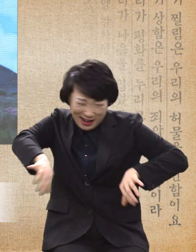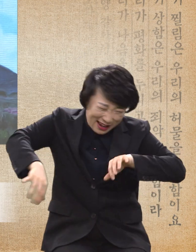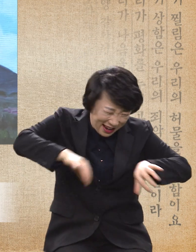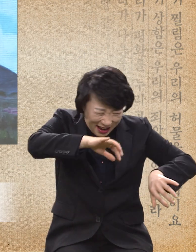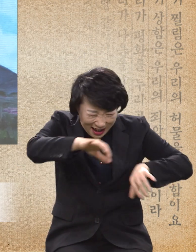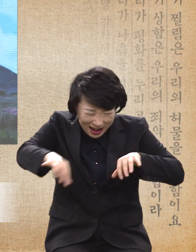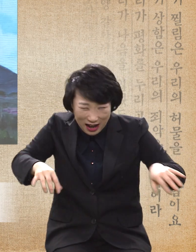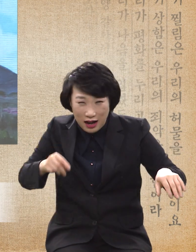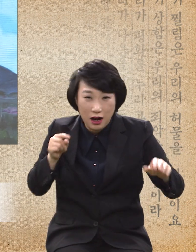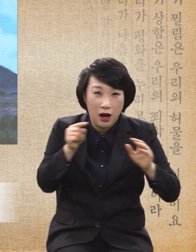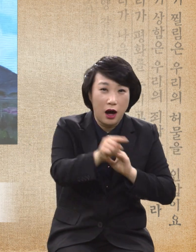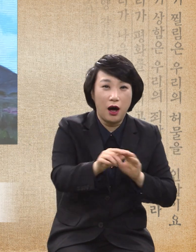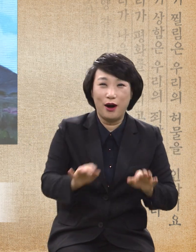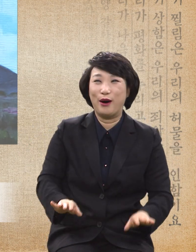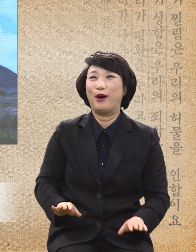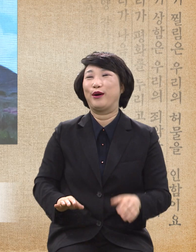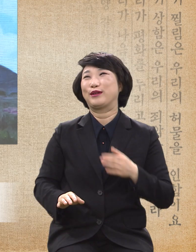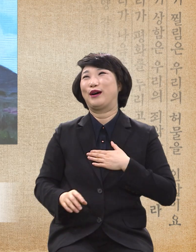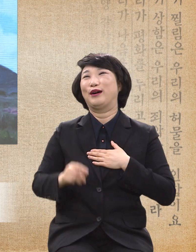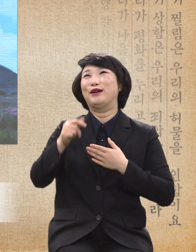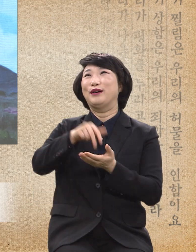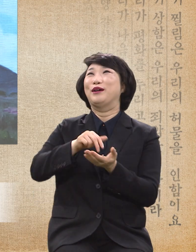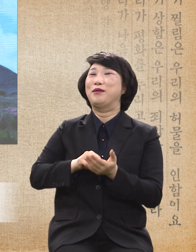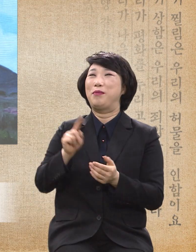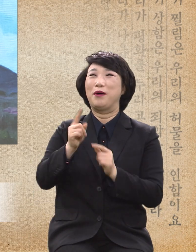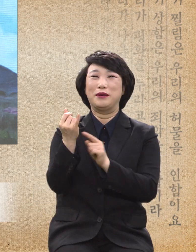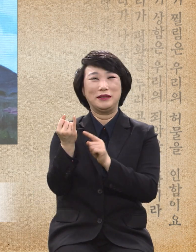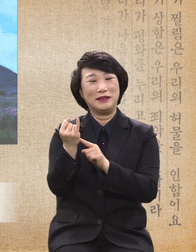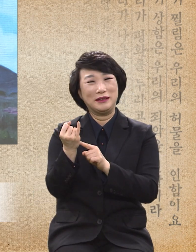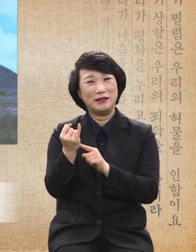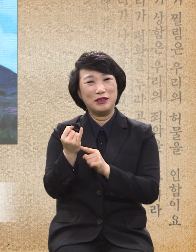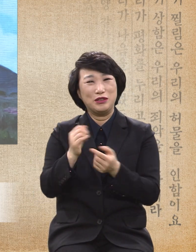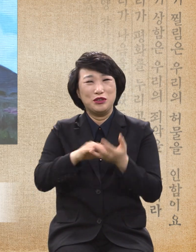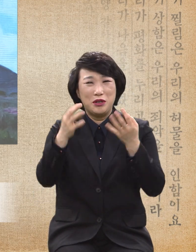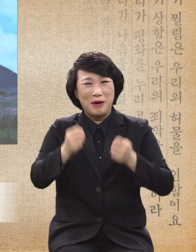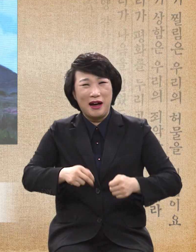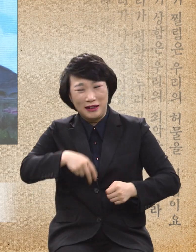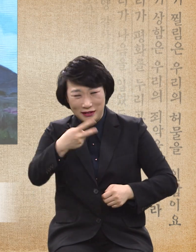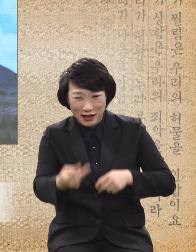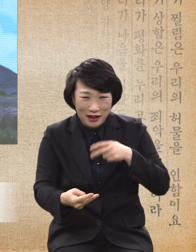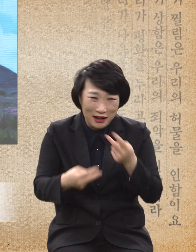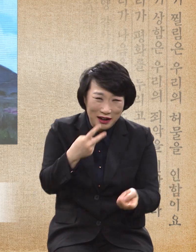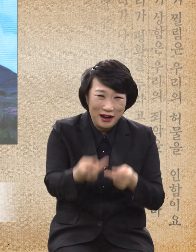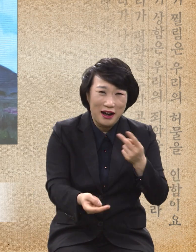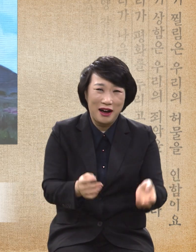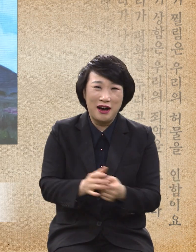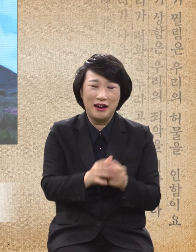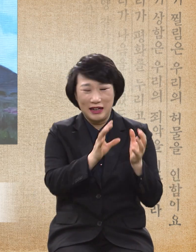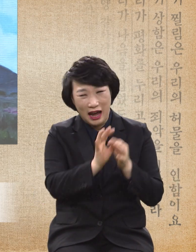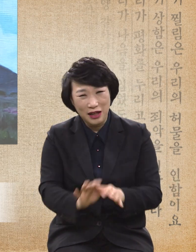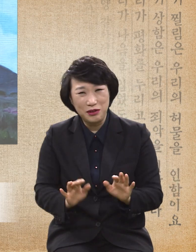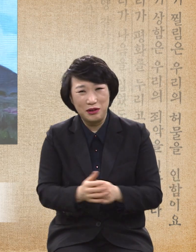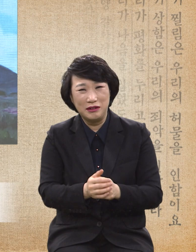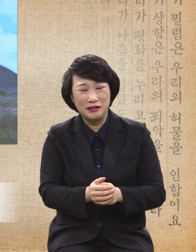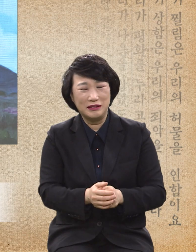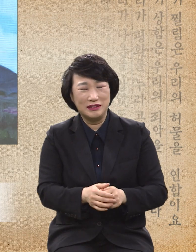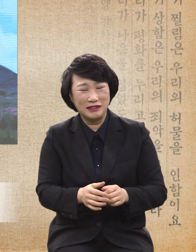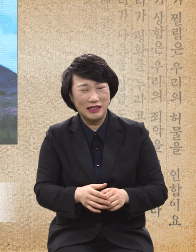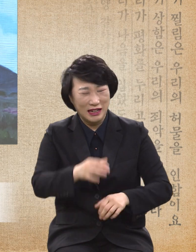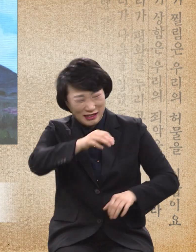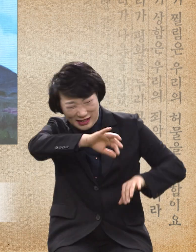기력 없는 여인이 아마 수없이 넘어지고 자빠져가 갔을 텐데 주님 옷자락을 만지는